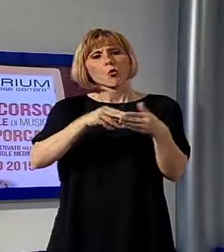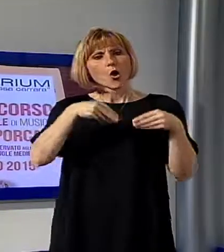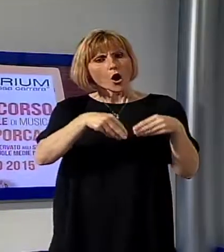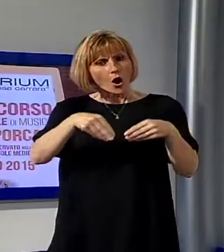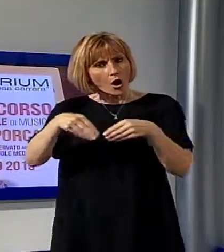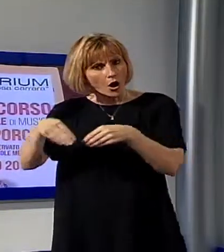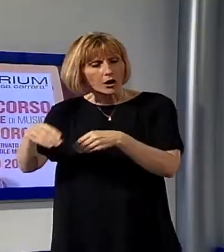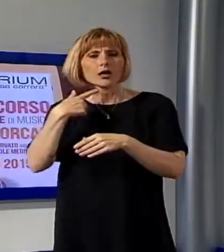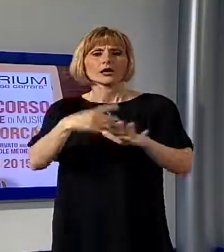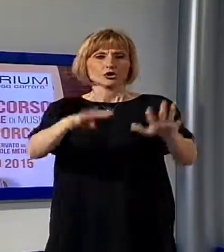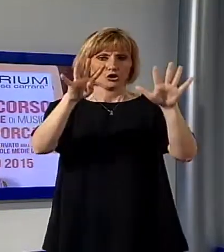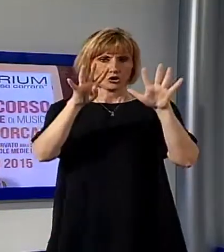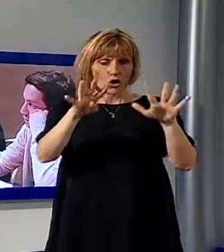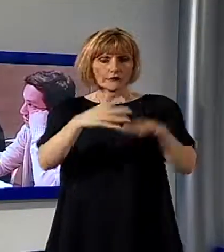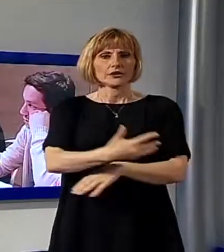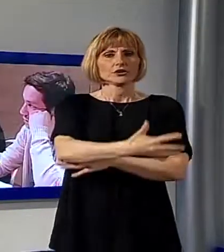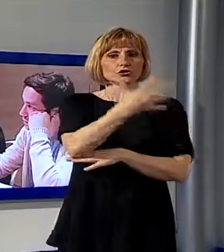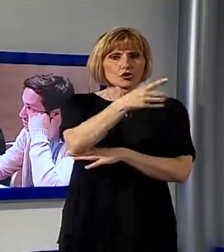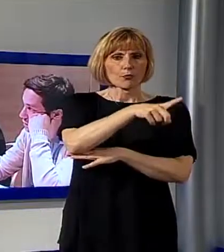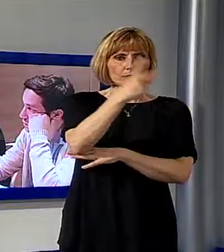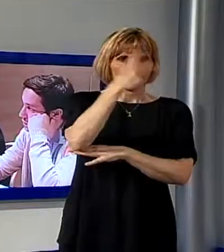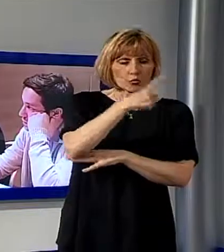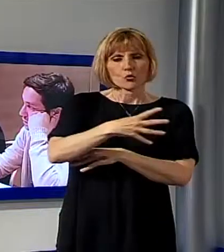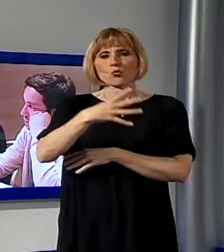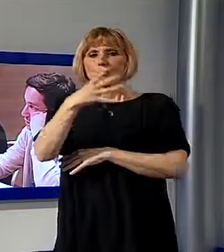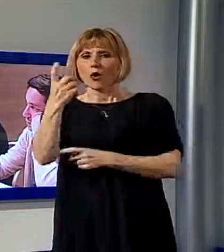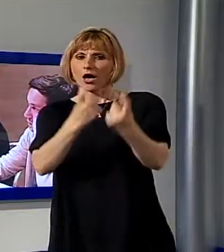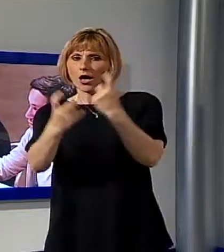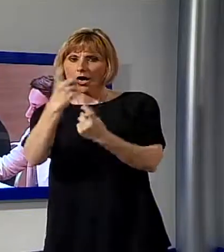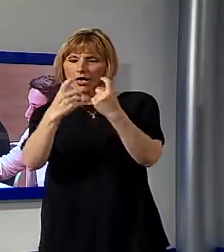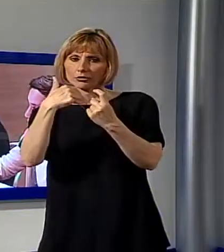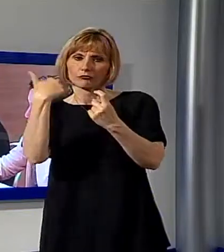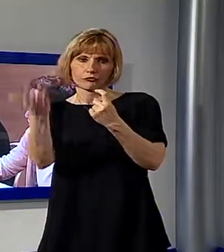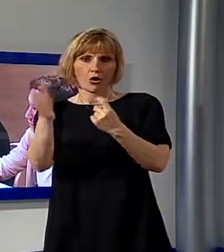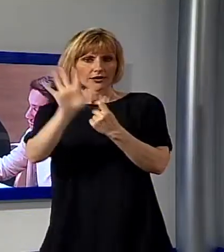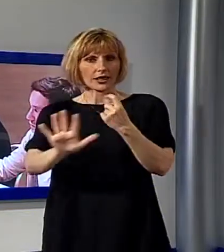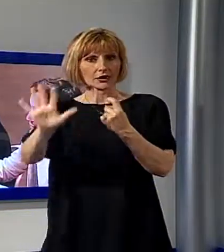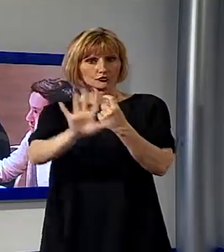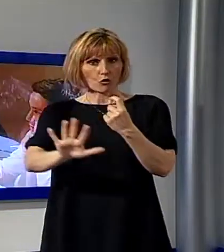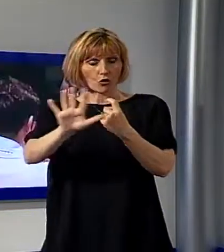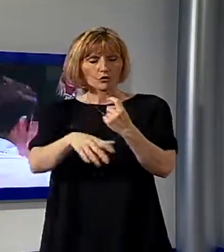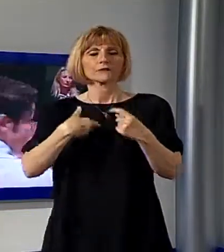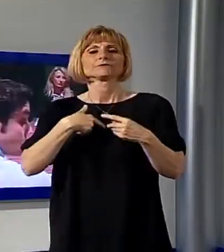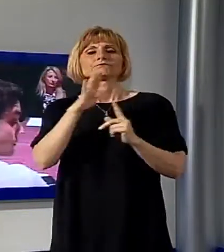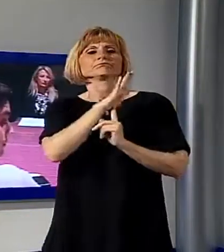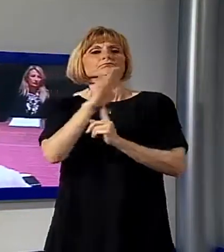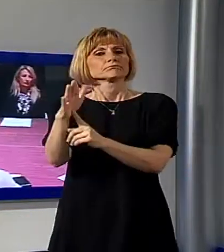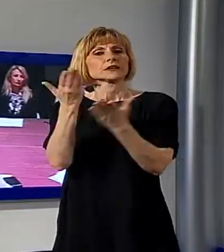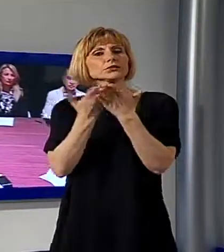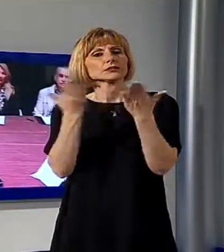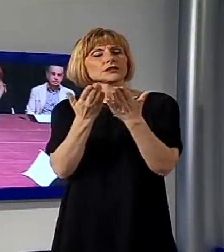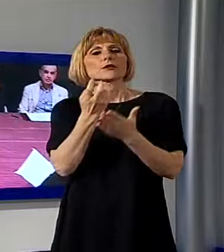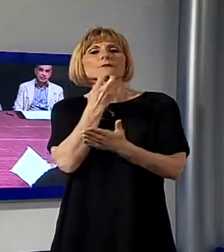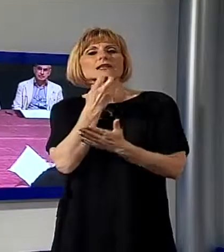parteciperanno al concorso sono 9, 5 della provincia di Lucca, 4 provenienti da altre regioni. Le esibizioni, oltre che l'auditorium da Massa